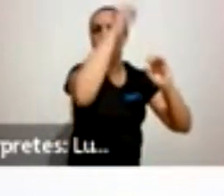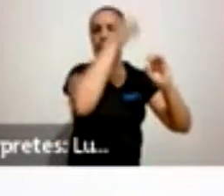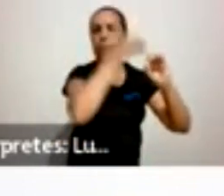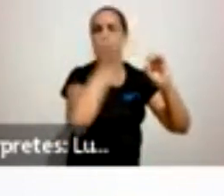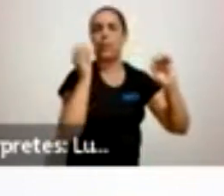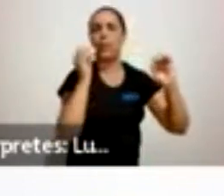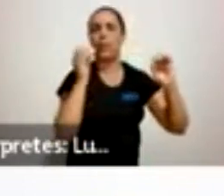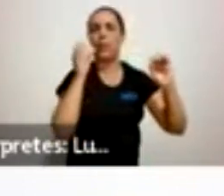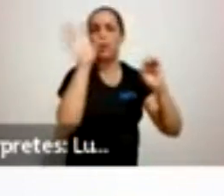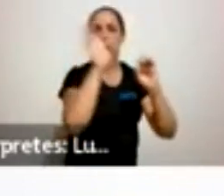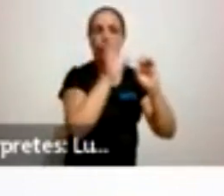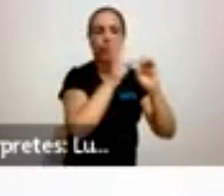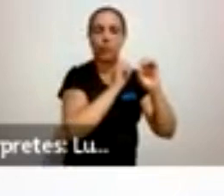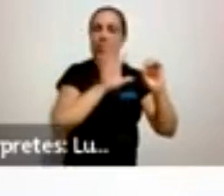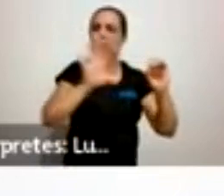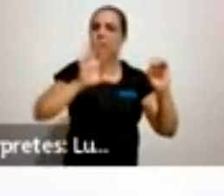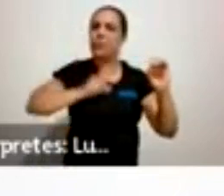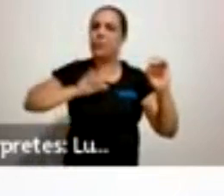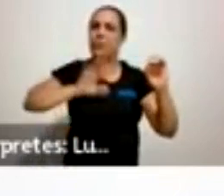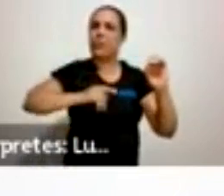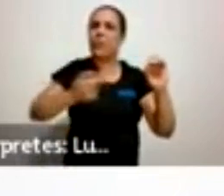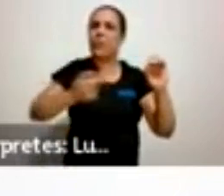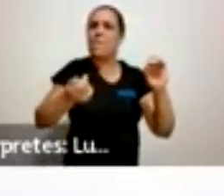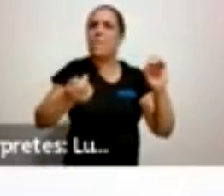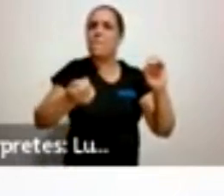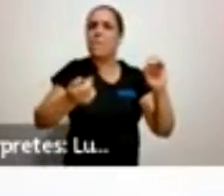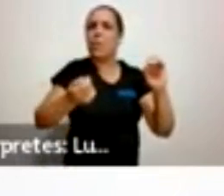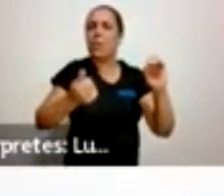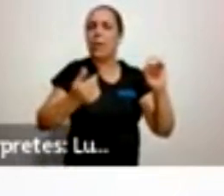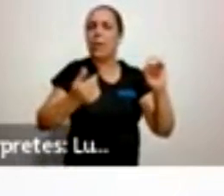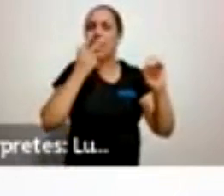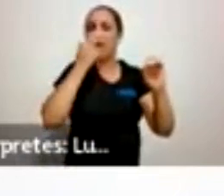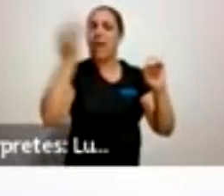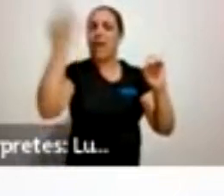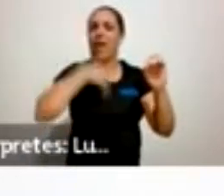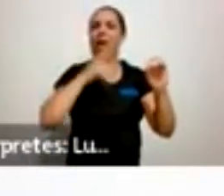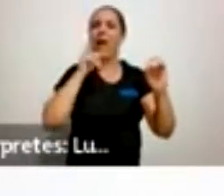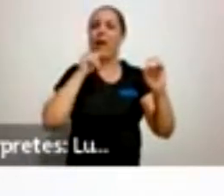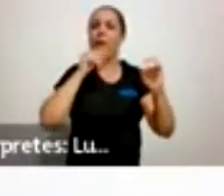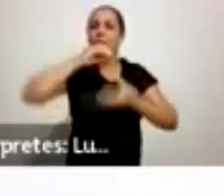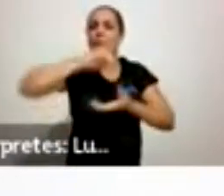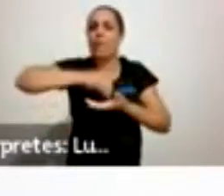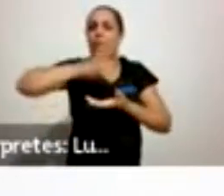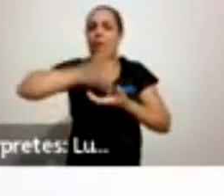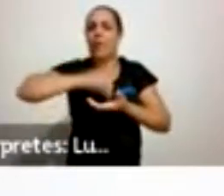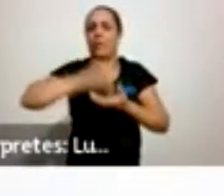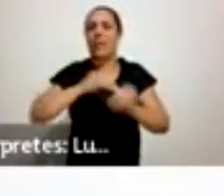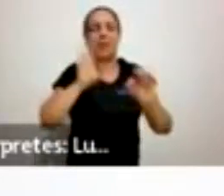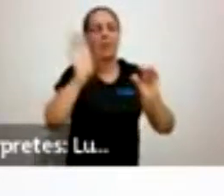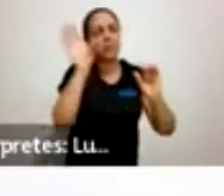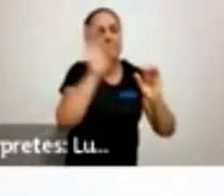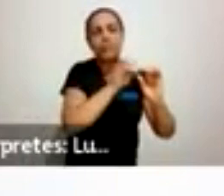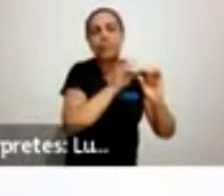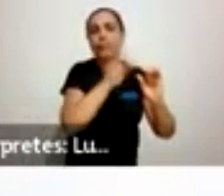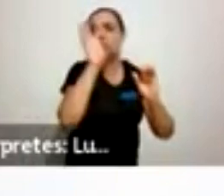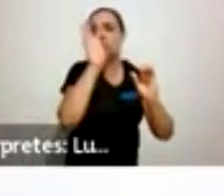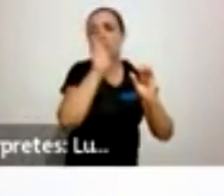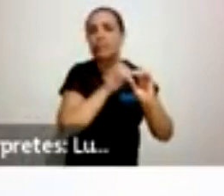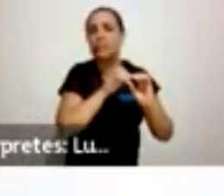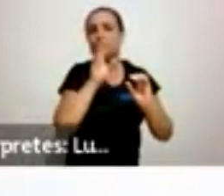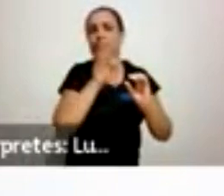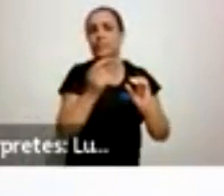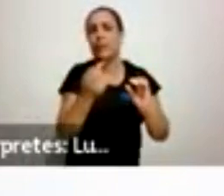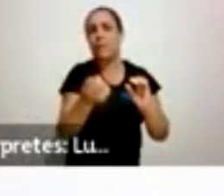clusters. E aí você tem uma hidratação parcial. Nessa hidratação parcial, você não consegue fazer com que a